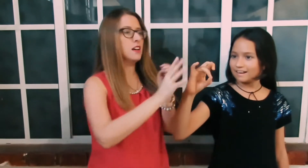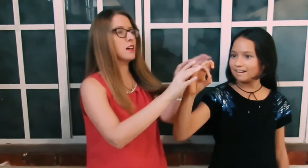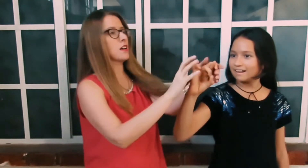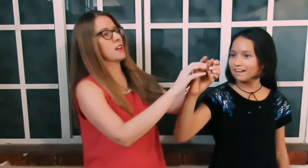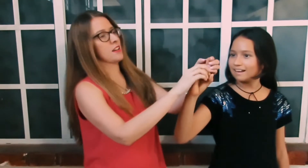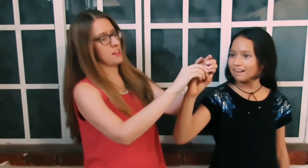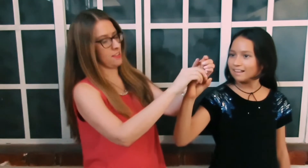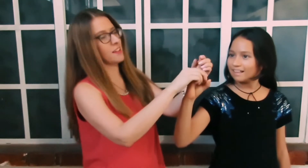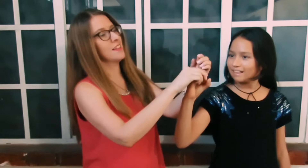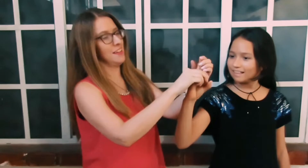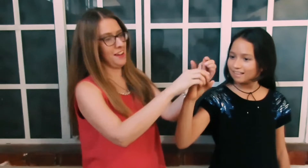La R.